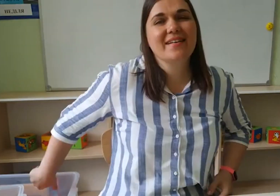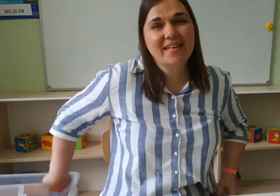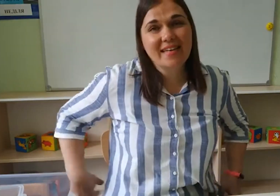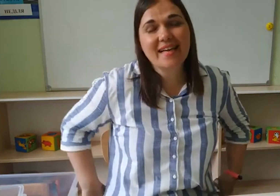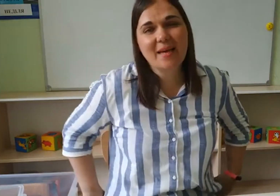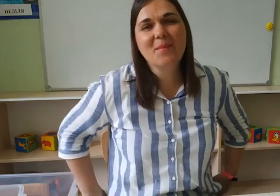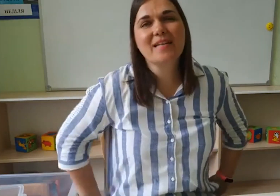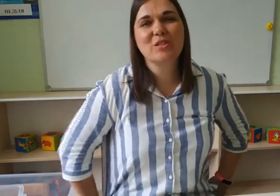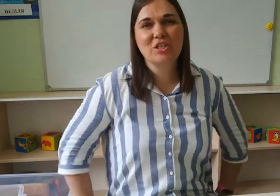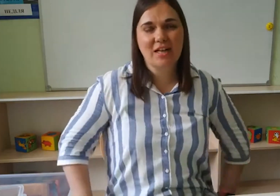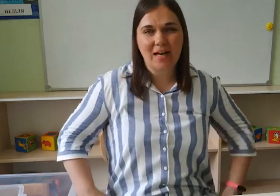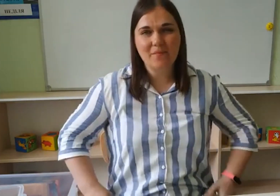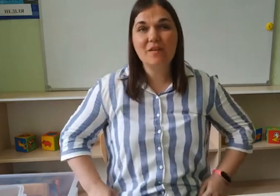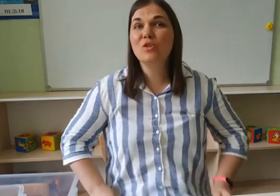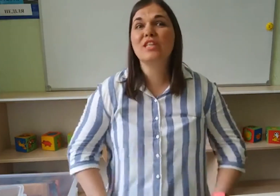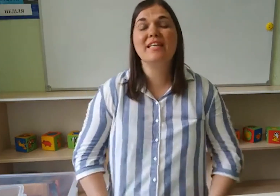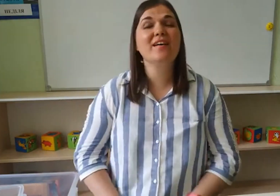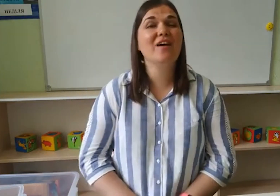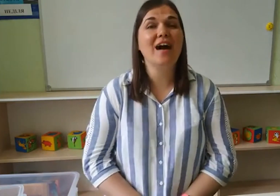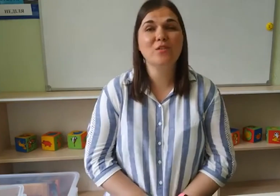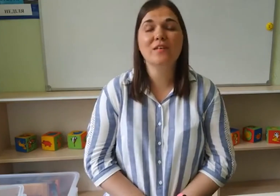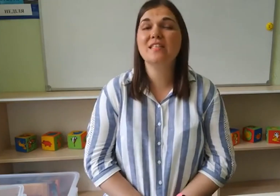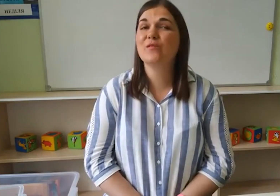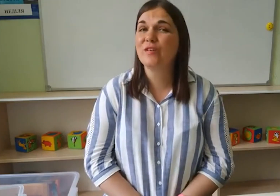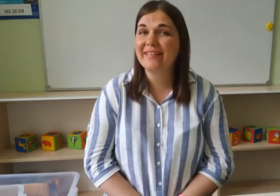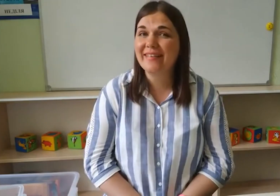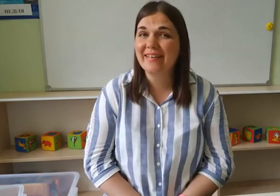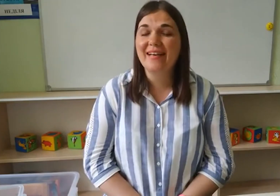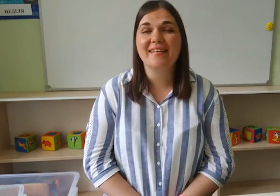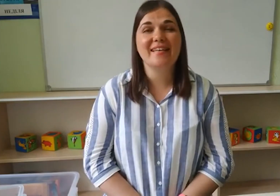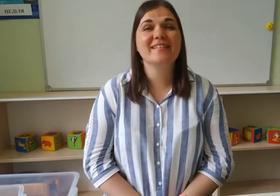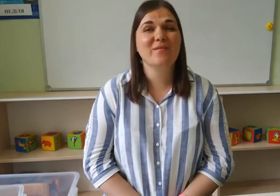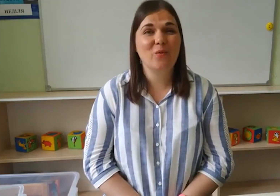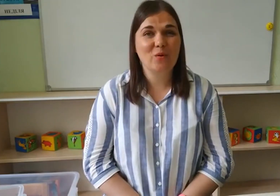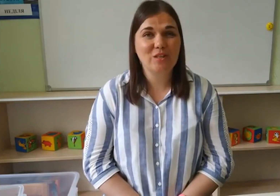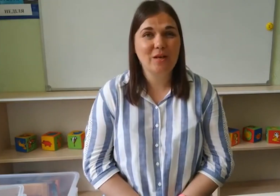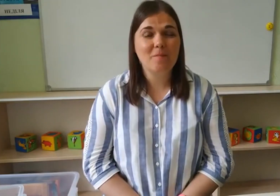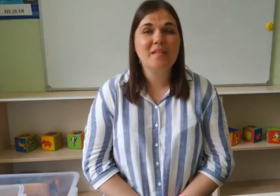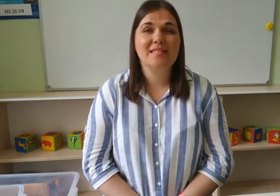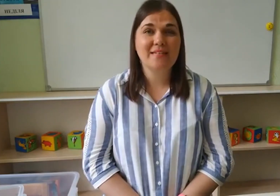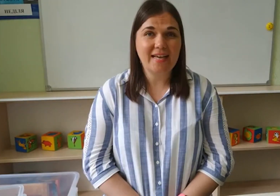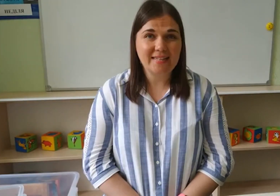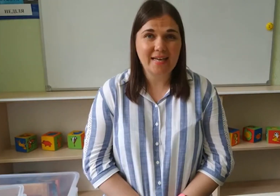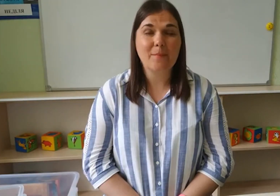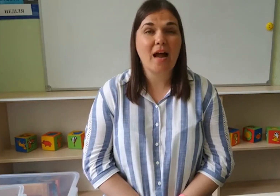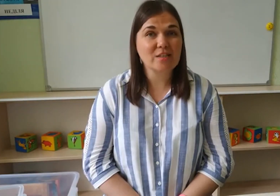Завдяки таким казочкам ви можете їх вигадувати свої, які завгодно. Завдяки таким